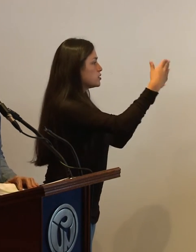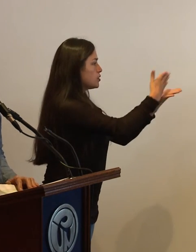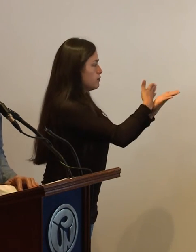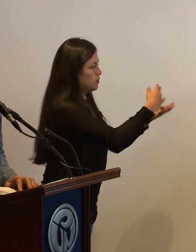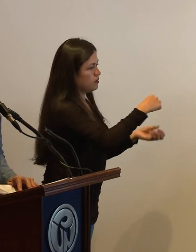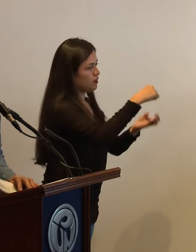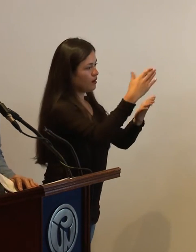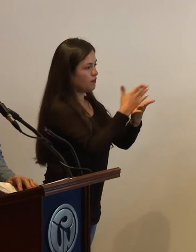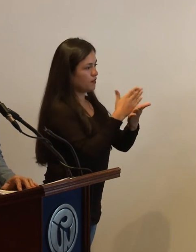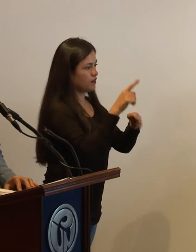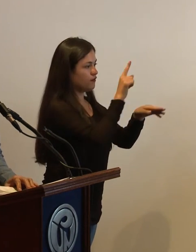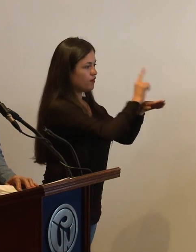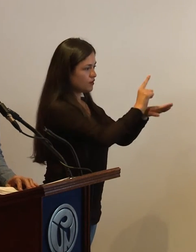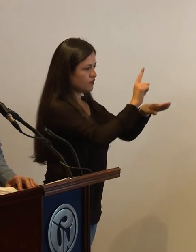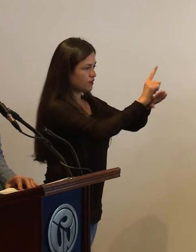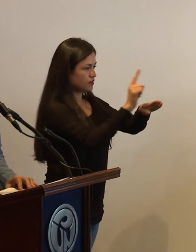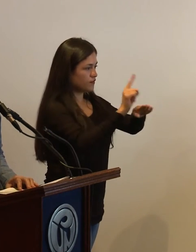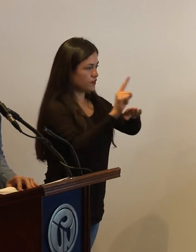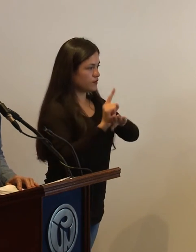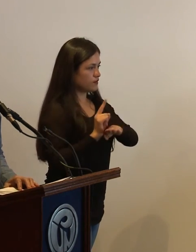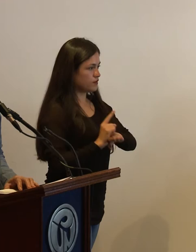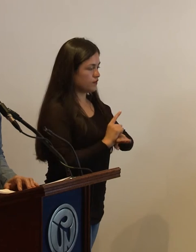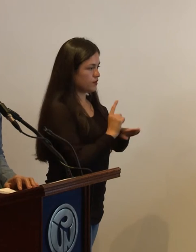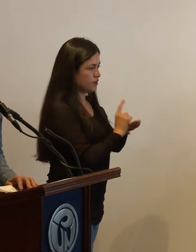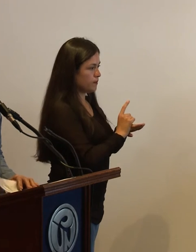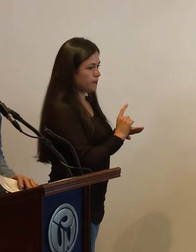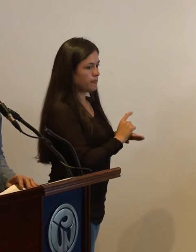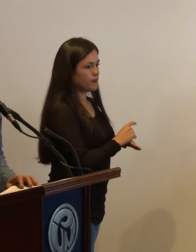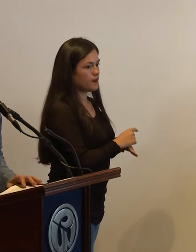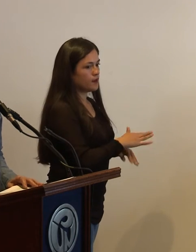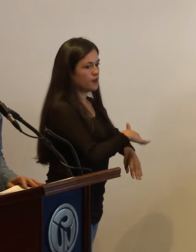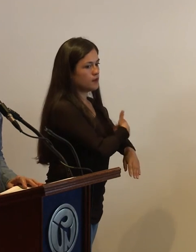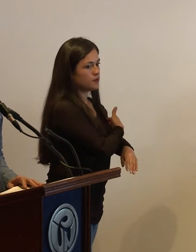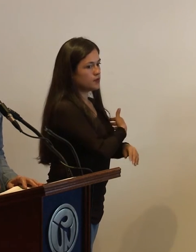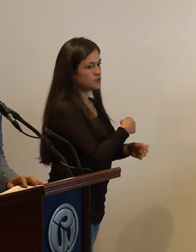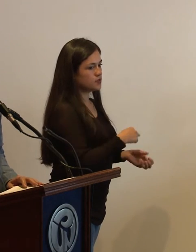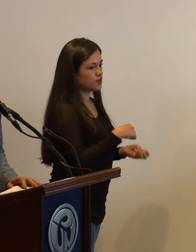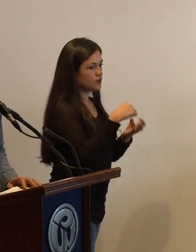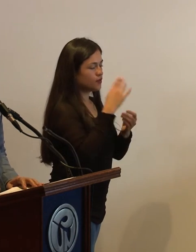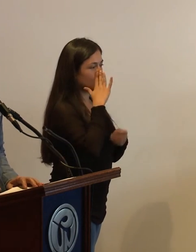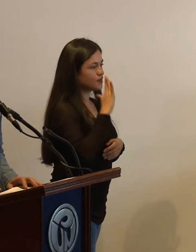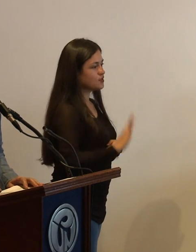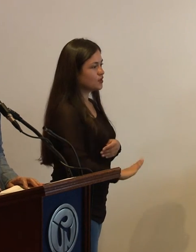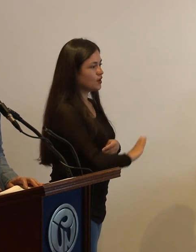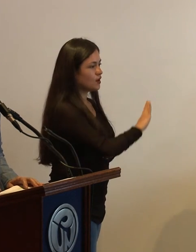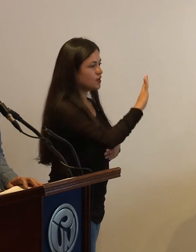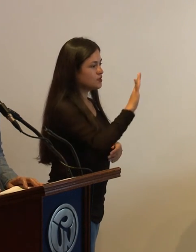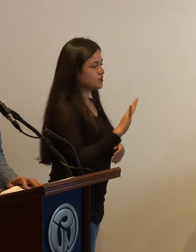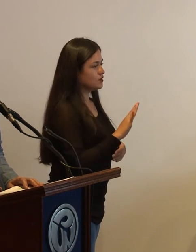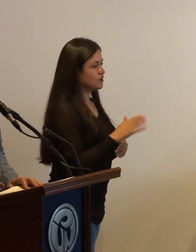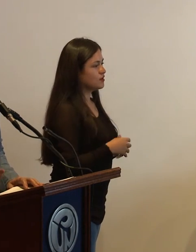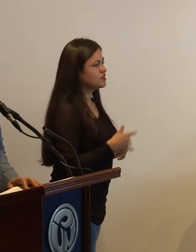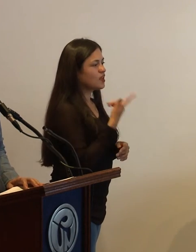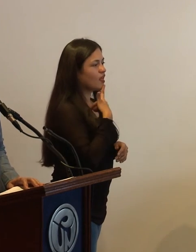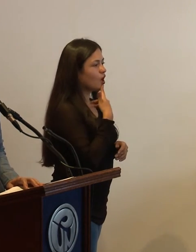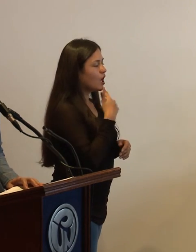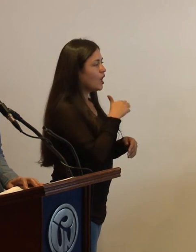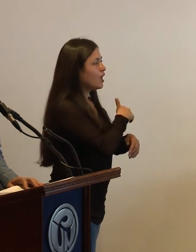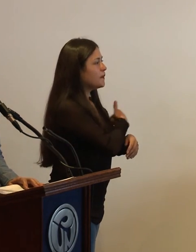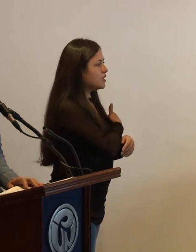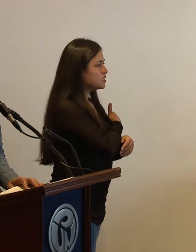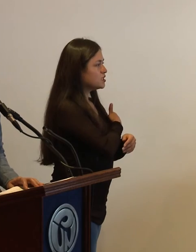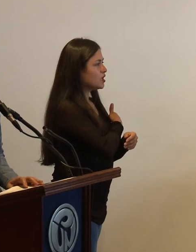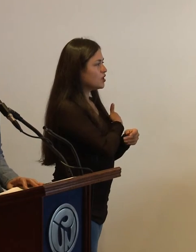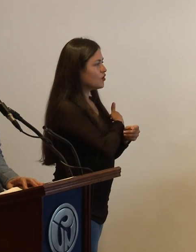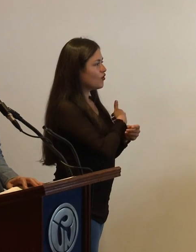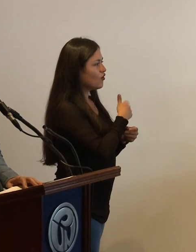modalidades, perdón, del Ministerio de Educación Nacional, de las educaciones, de las modalidades de educación, la educación formal,